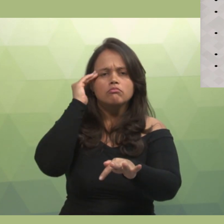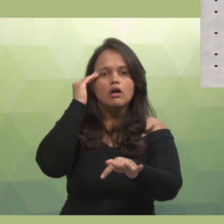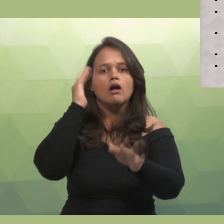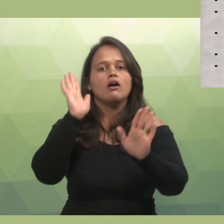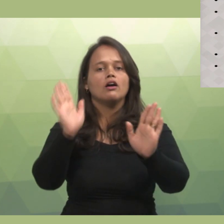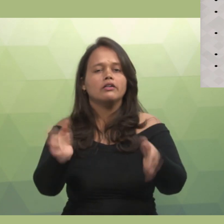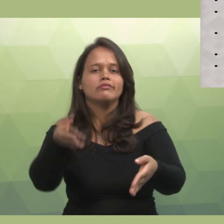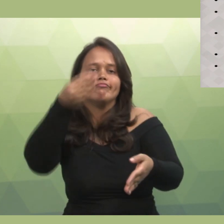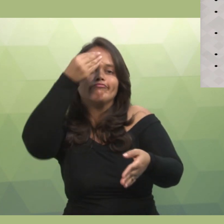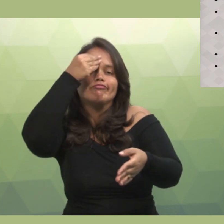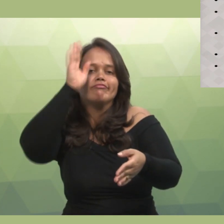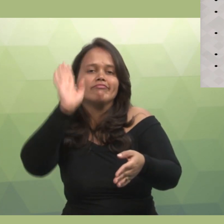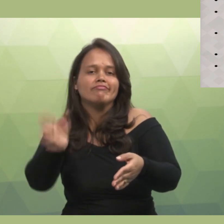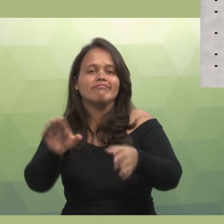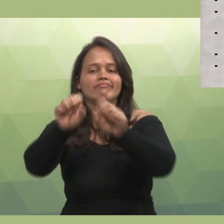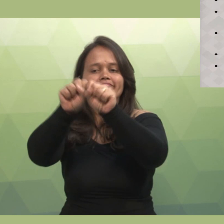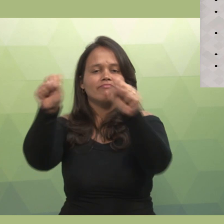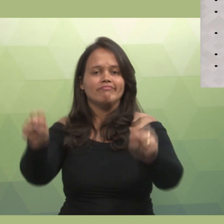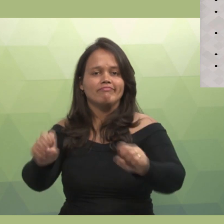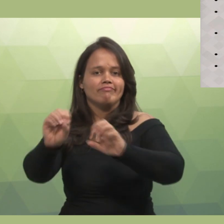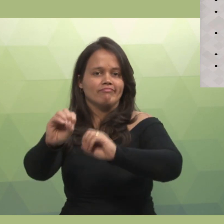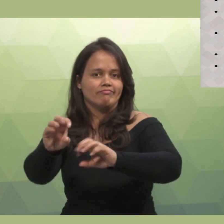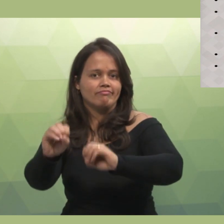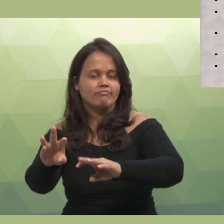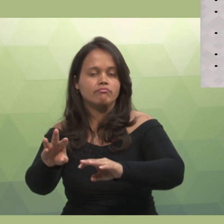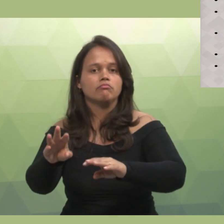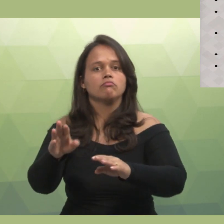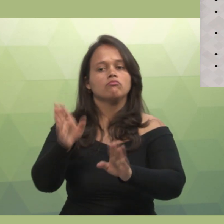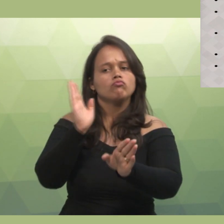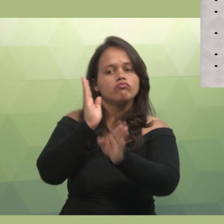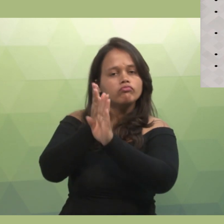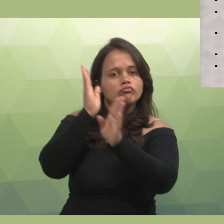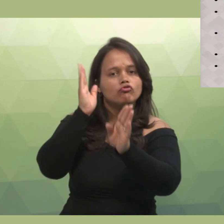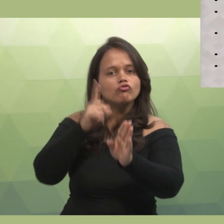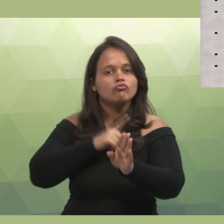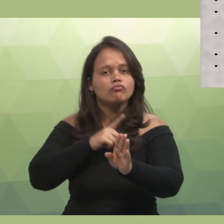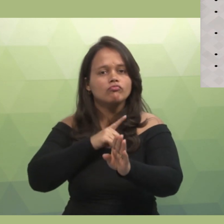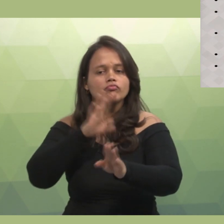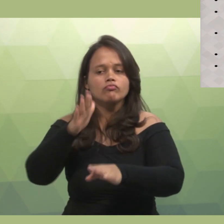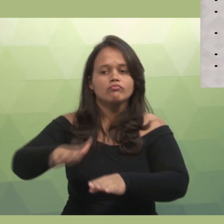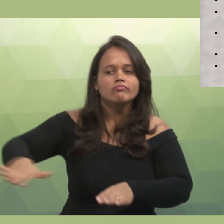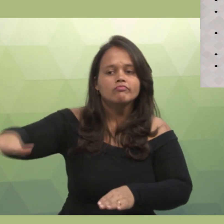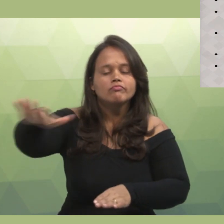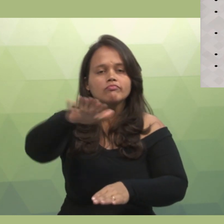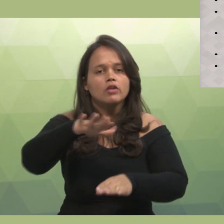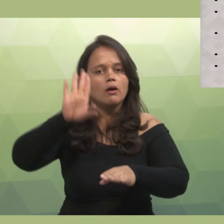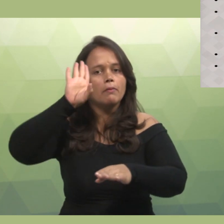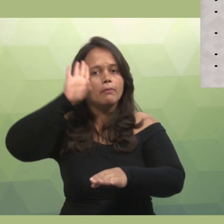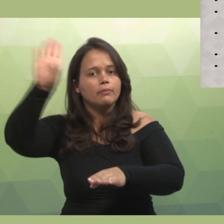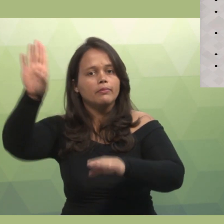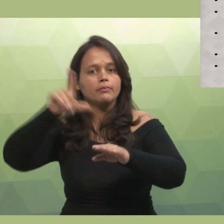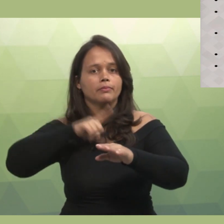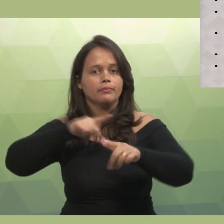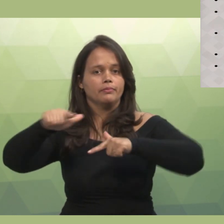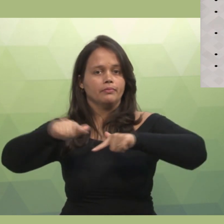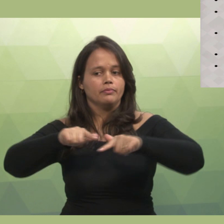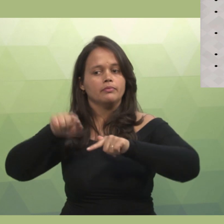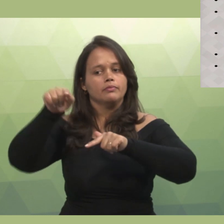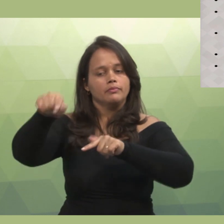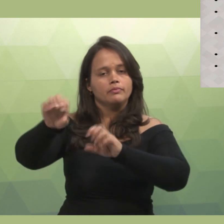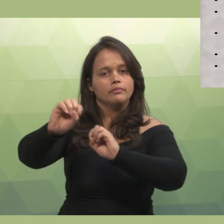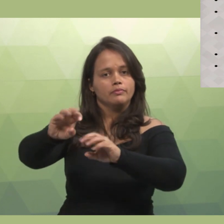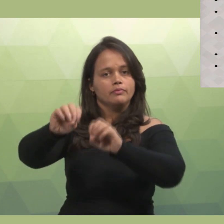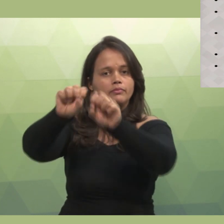expressão sistema de ensino, identificar as áreas prioritárias de atuação no sistema